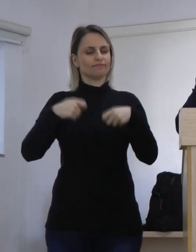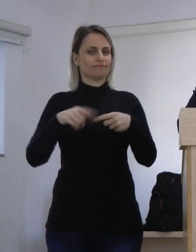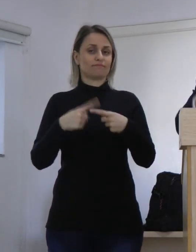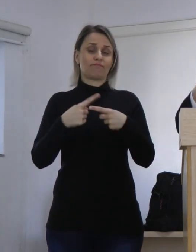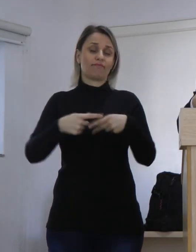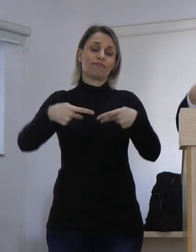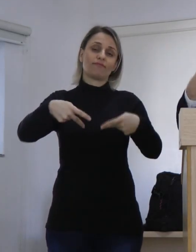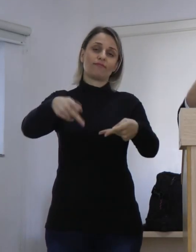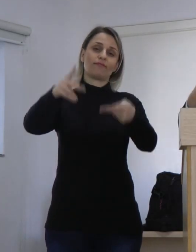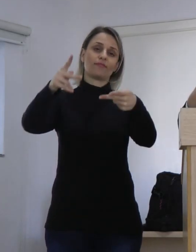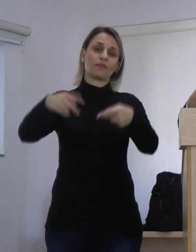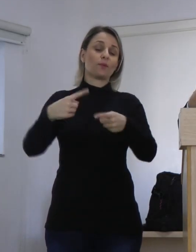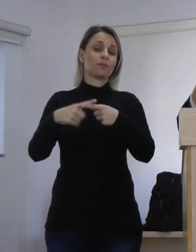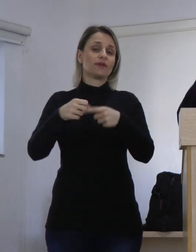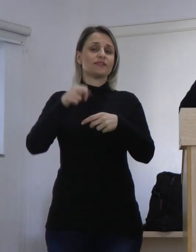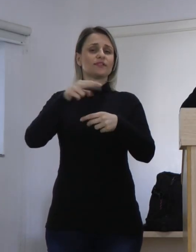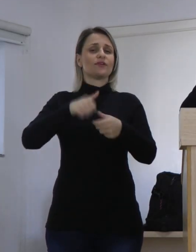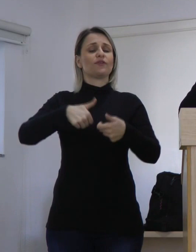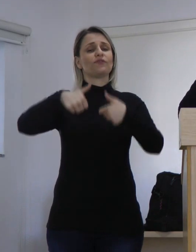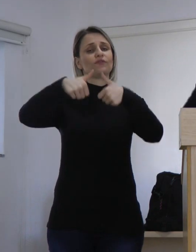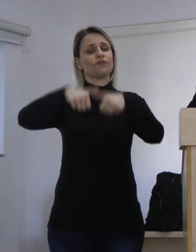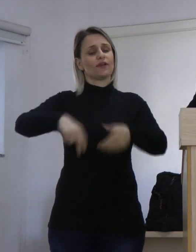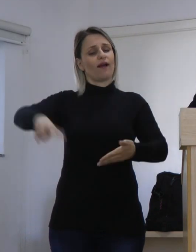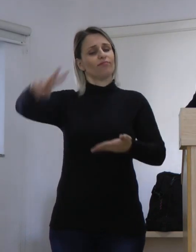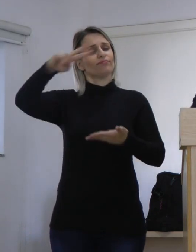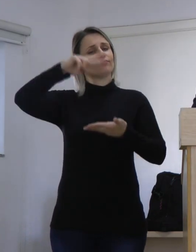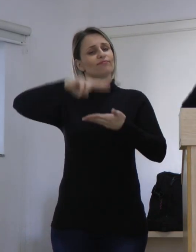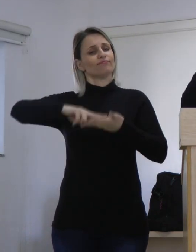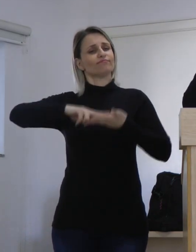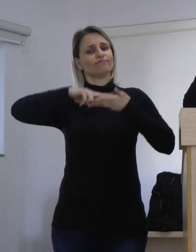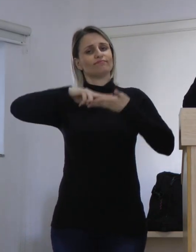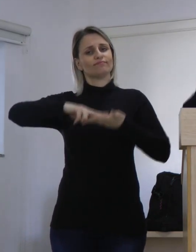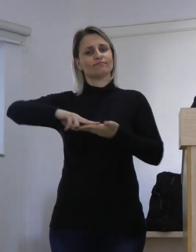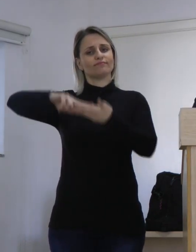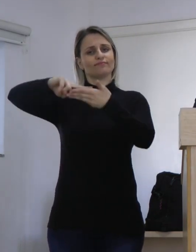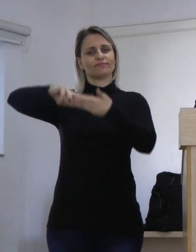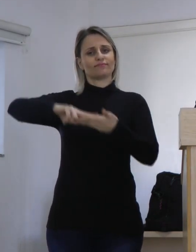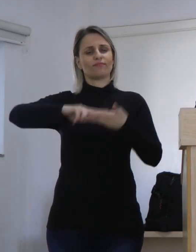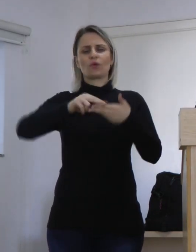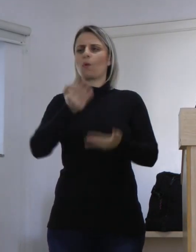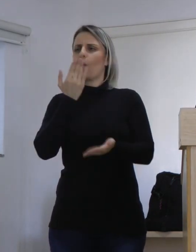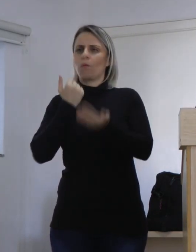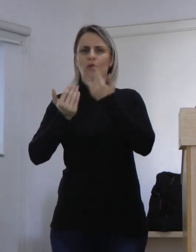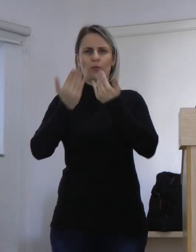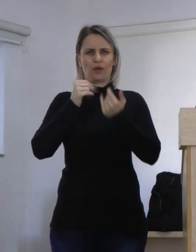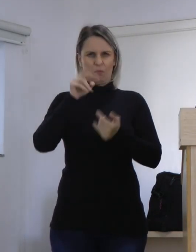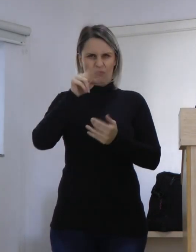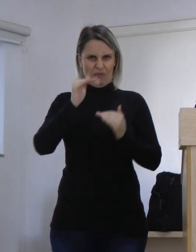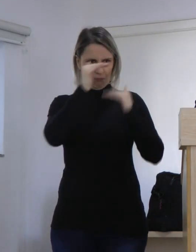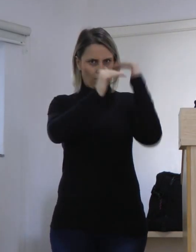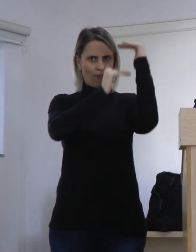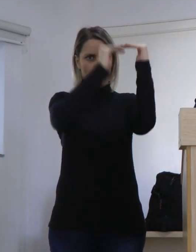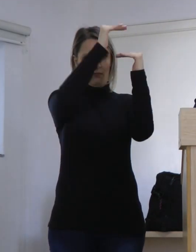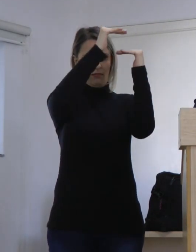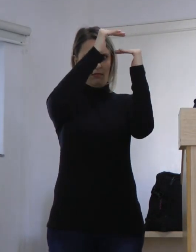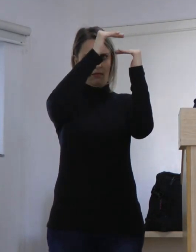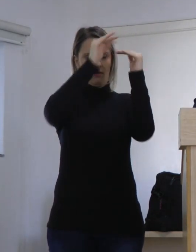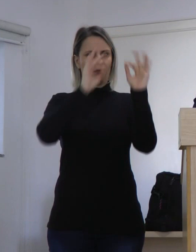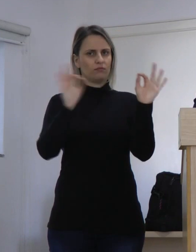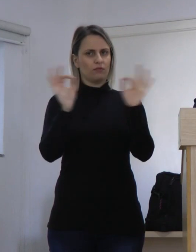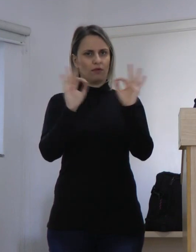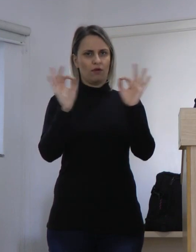Se o cearense passar o dia deitado na rede, comendo essas coisas gostosas, ele vai crescer espiritualmente? O que é que vai